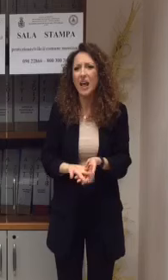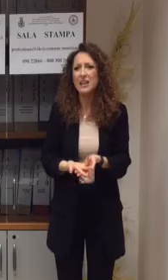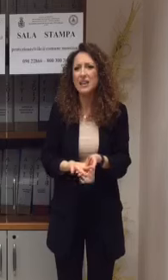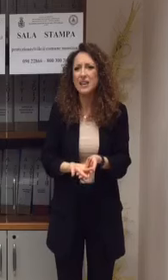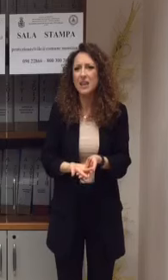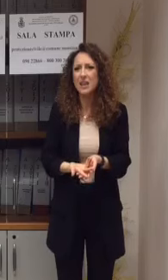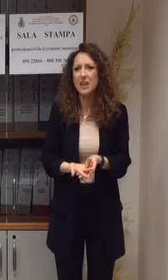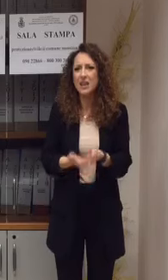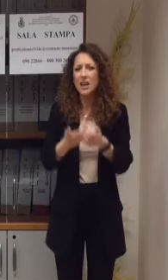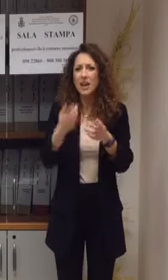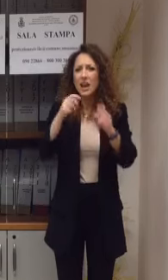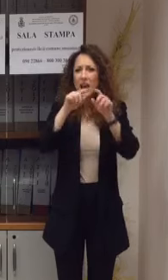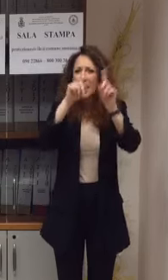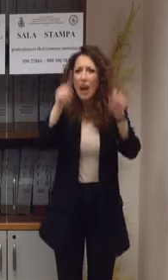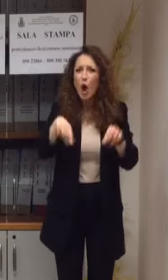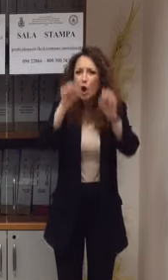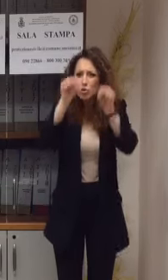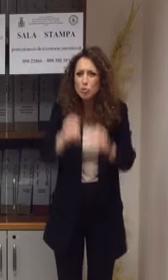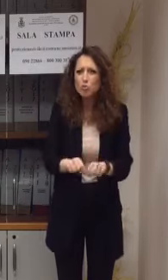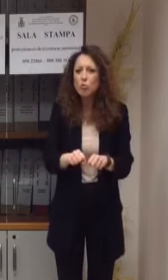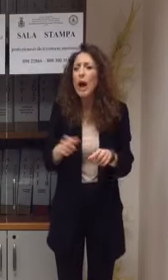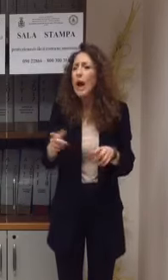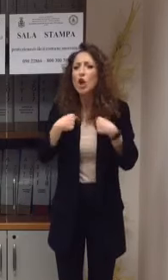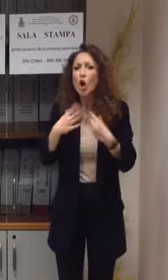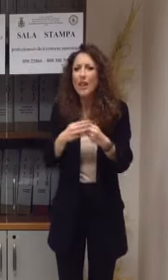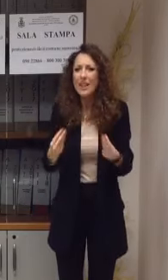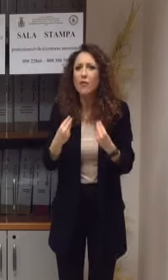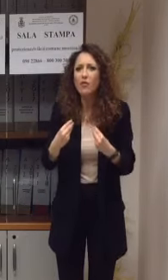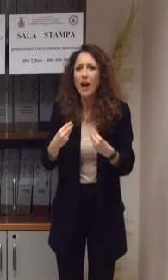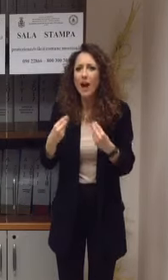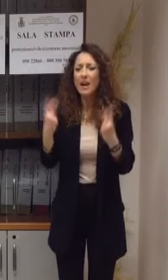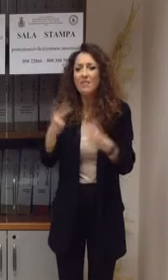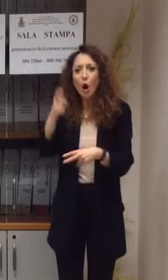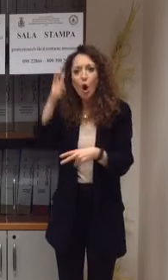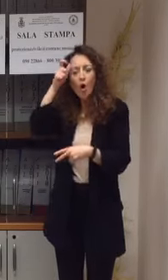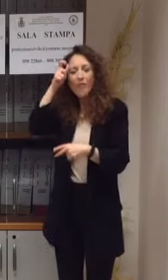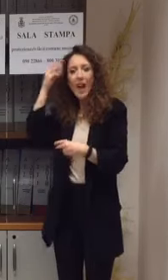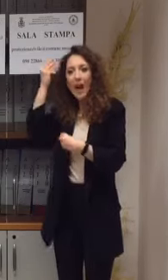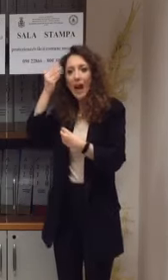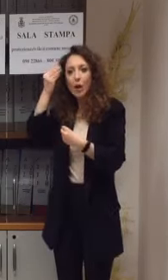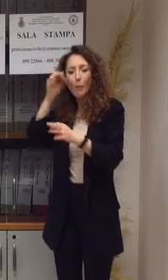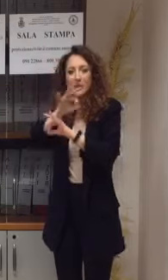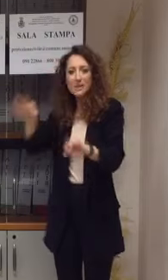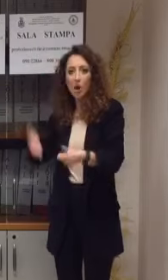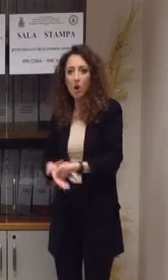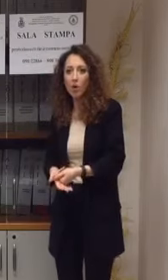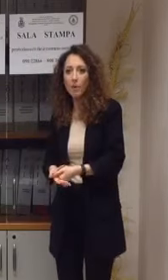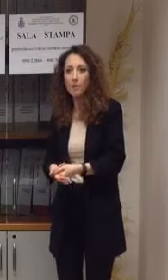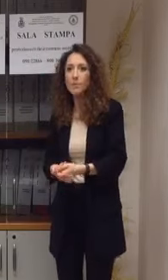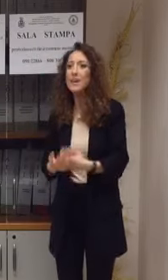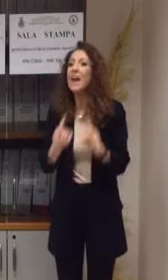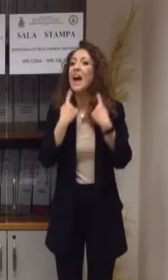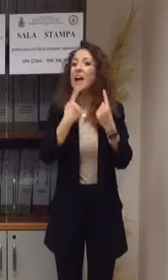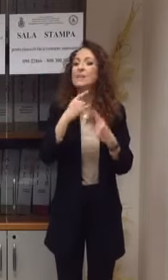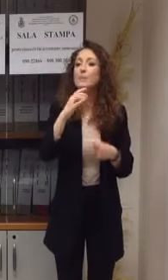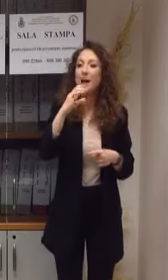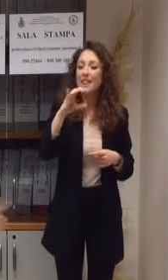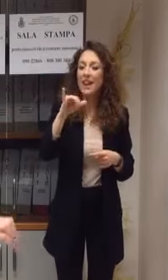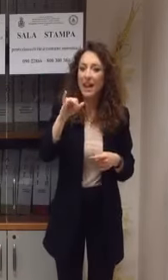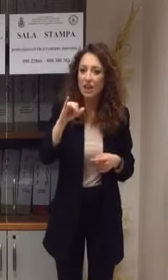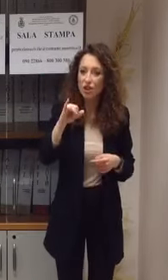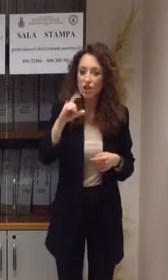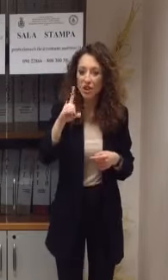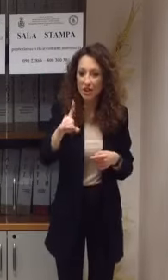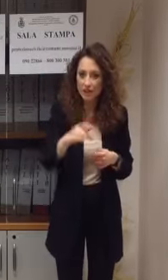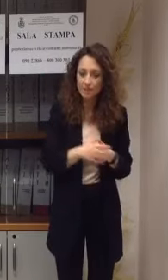Allora, io che devo fare ora? Per chi è in attesa di CIG? Gli